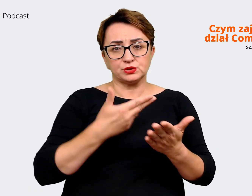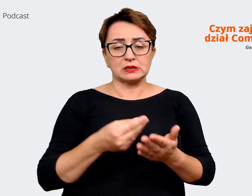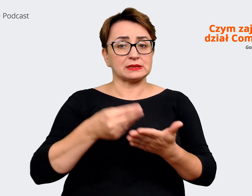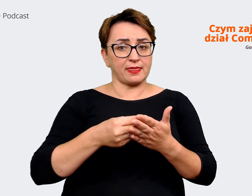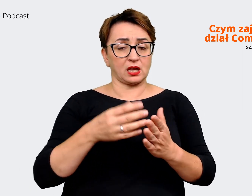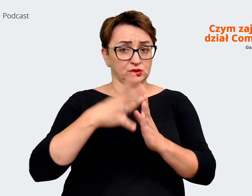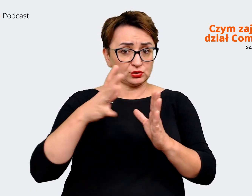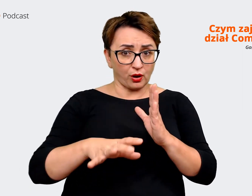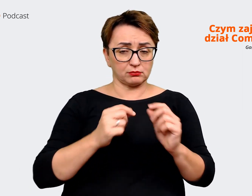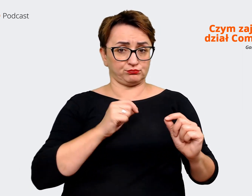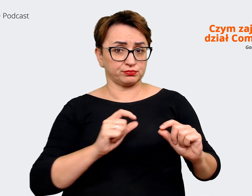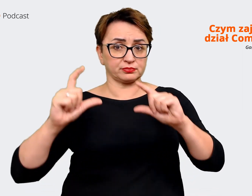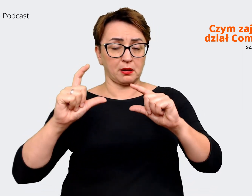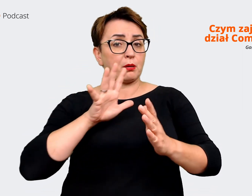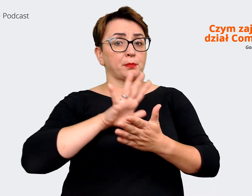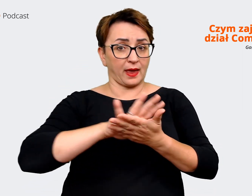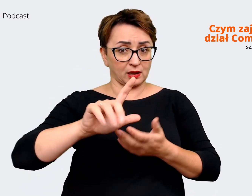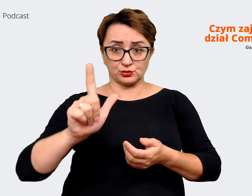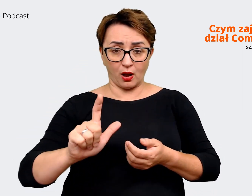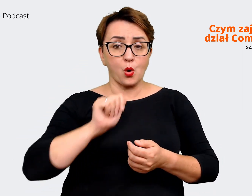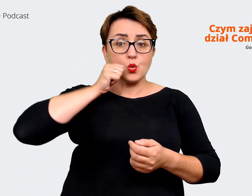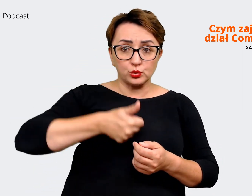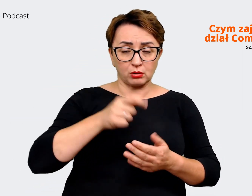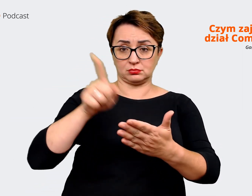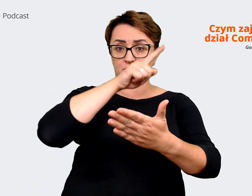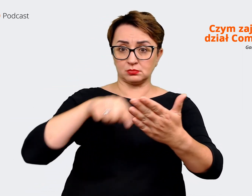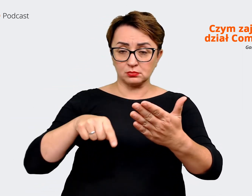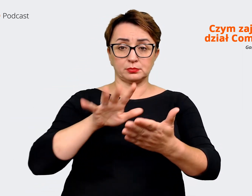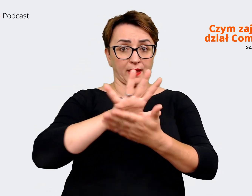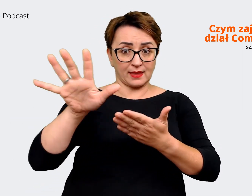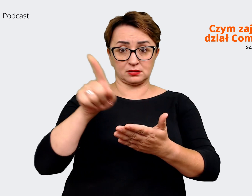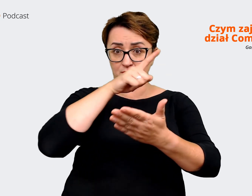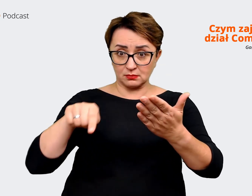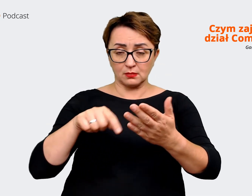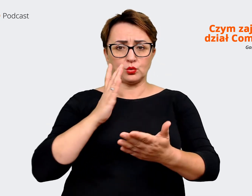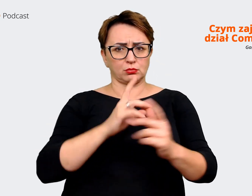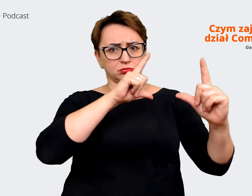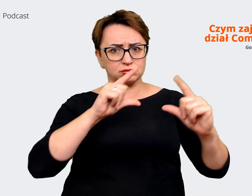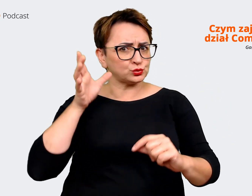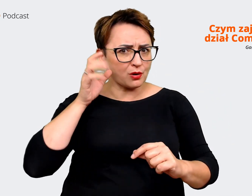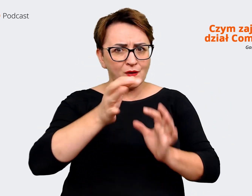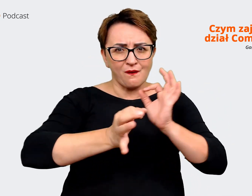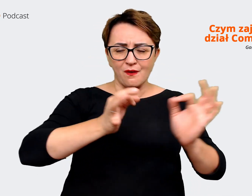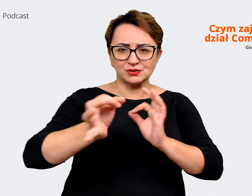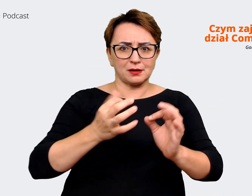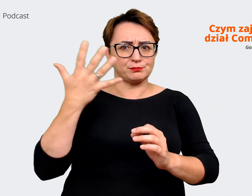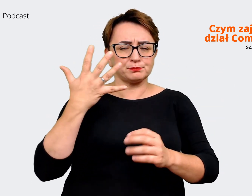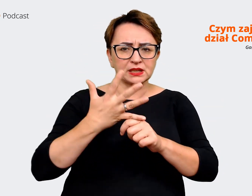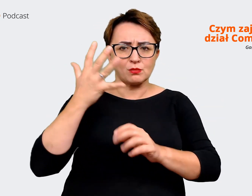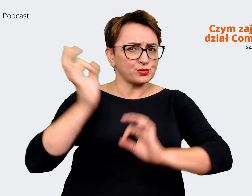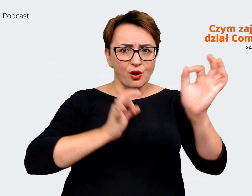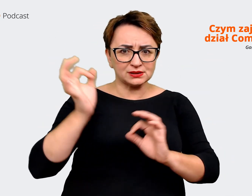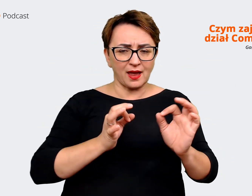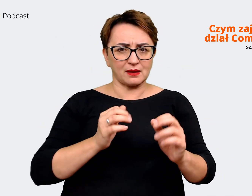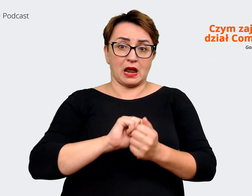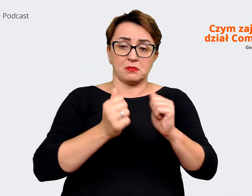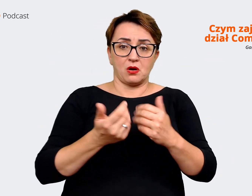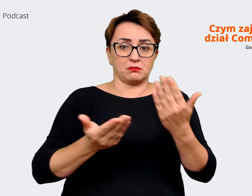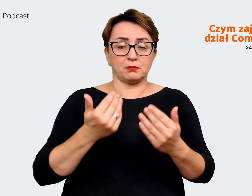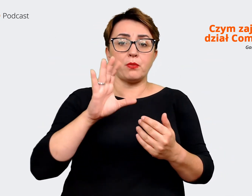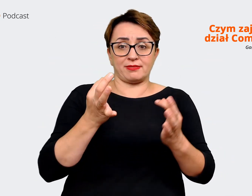obniżki cen. Ten cały dokument i cała dyrektywa, te wszystkie przepisy mają na celu to, ażeby przedsiębiorcy nie pokazywali